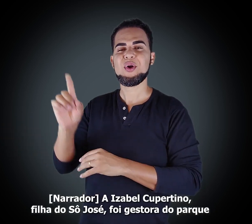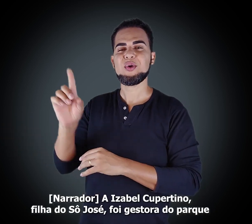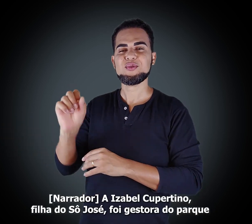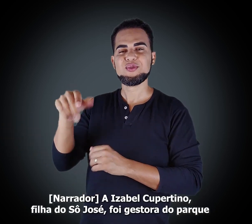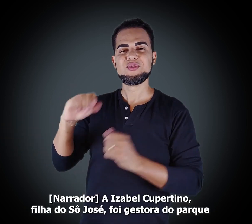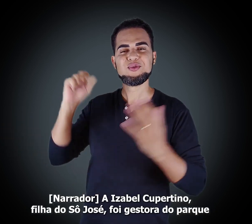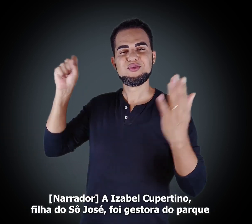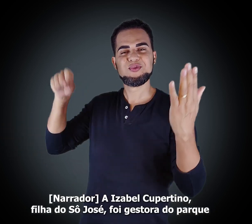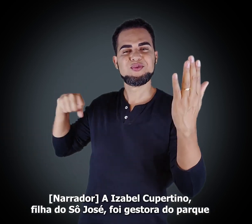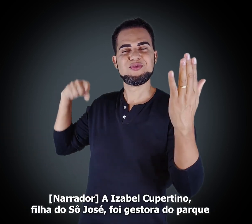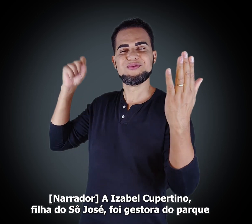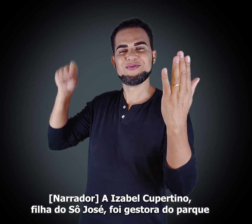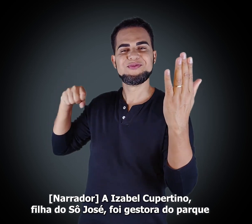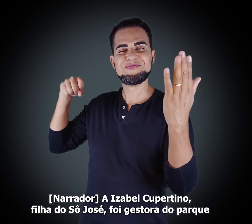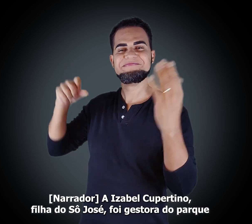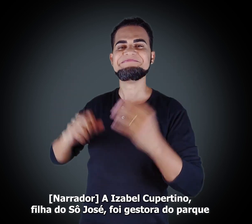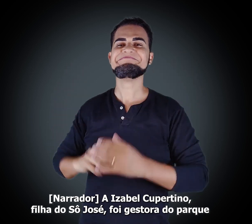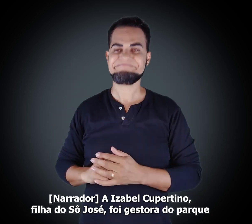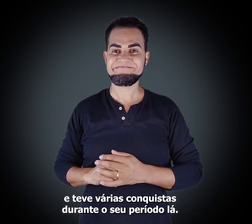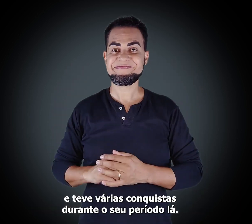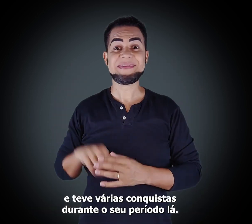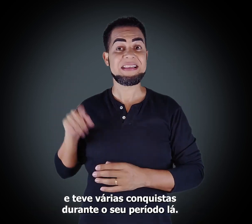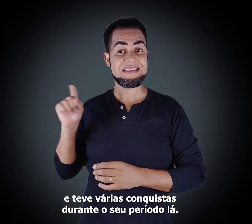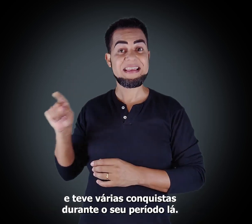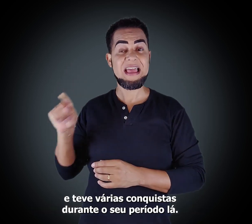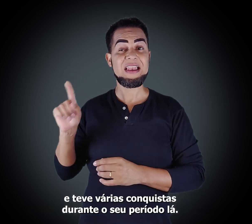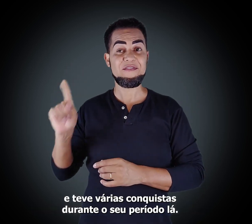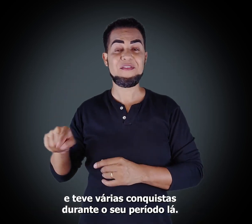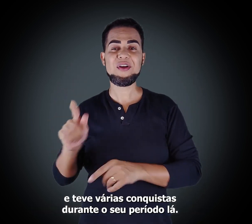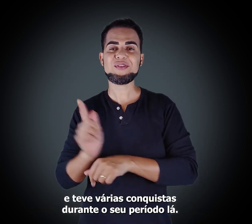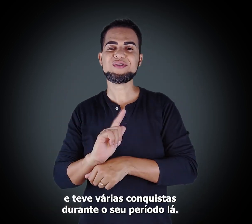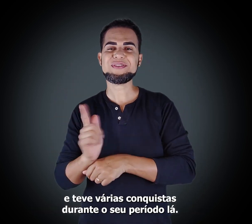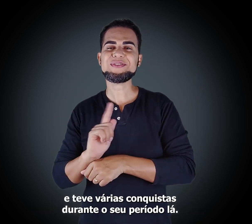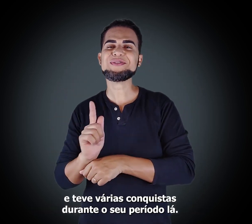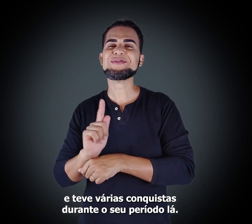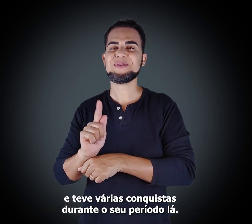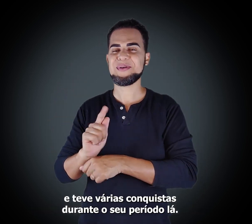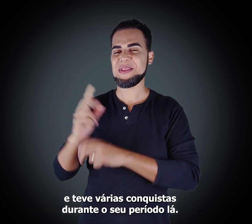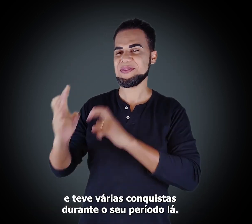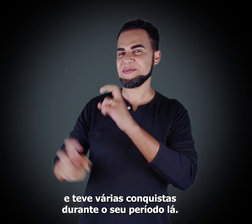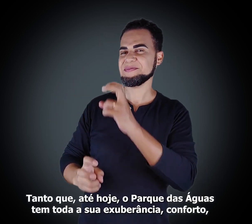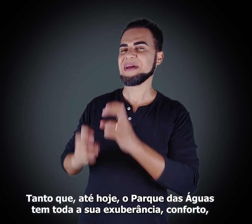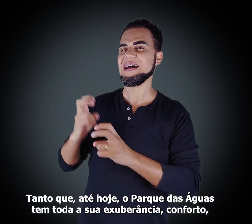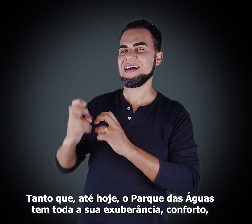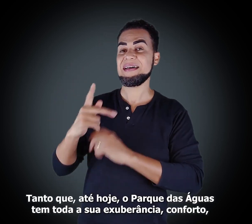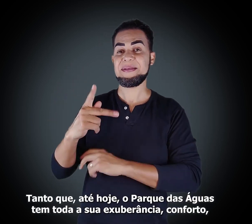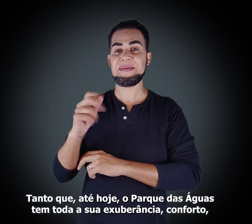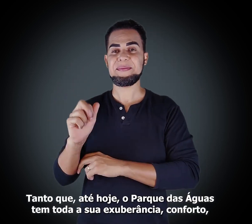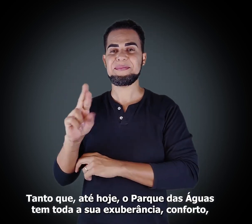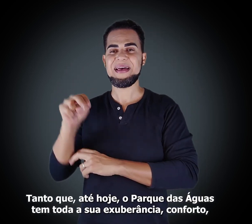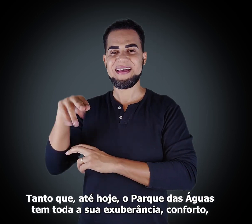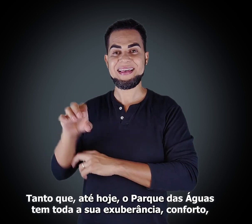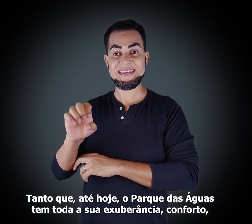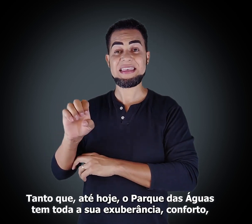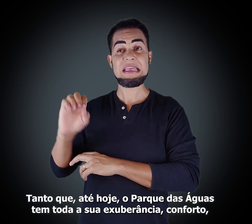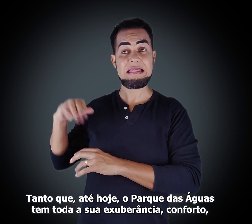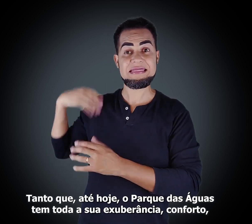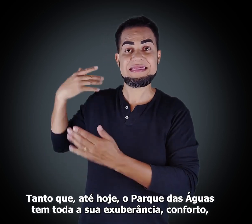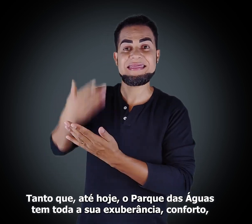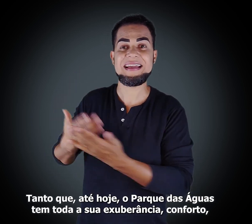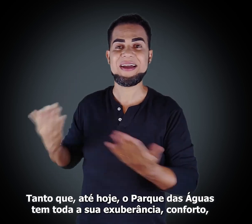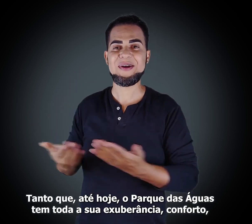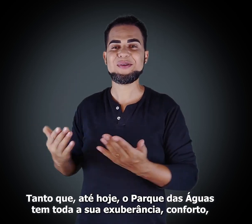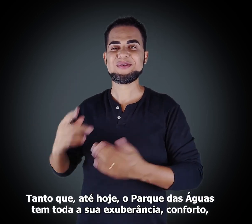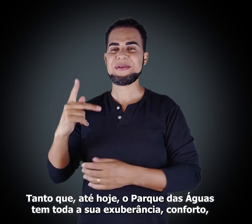filha do São José, foi gestora do parque e teve várias conquistas durante o seu período lá. Tanto que até hoje, o Parque